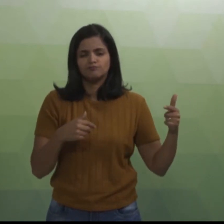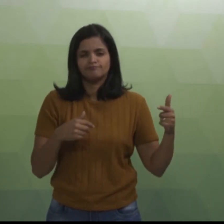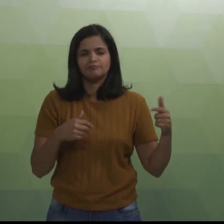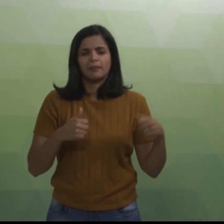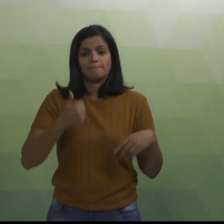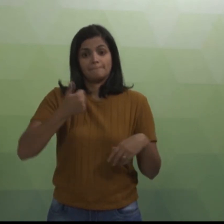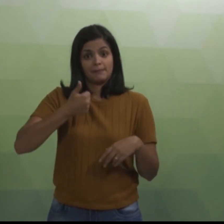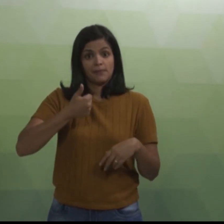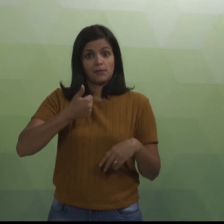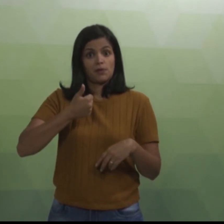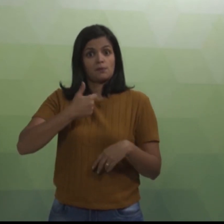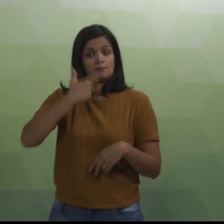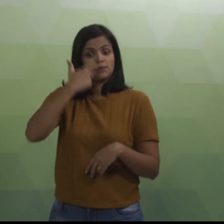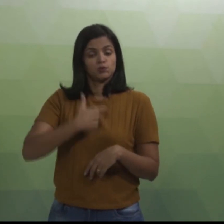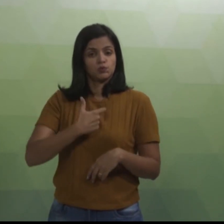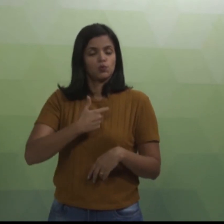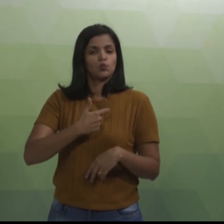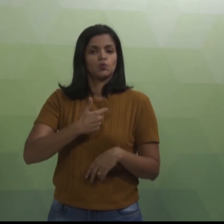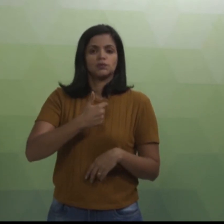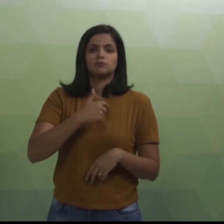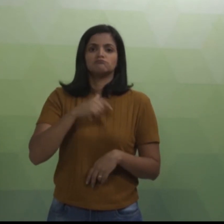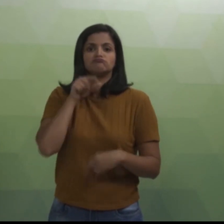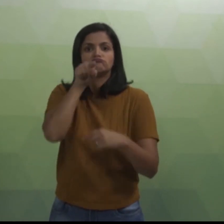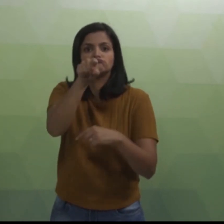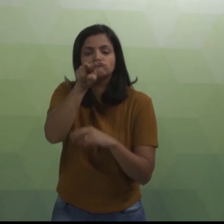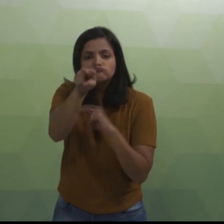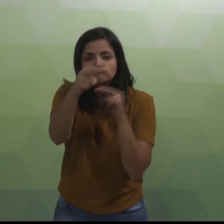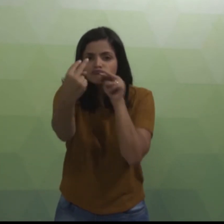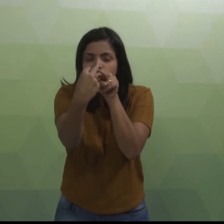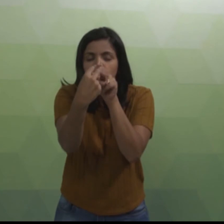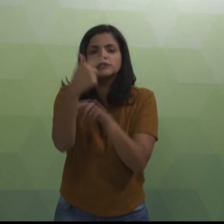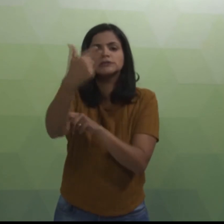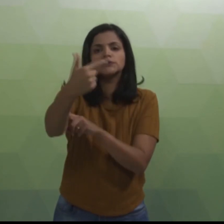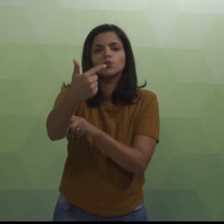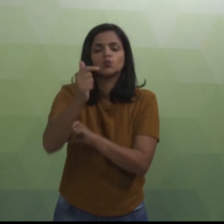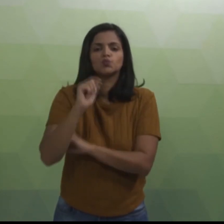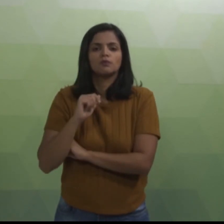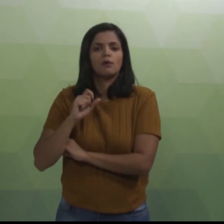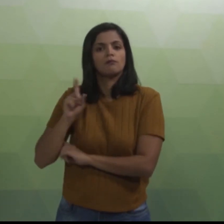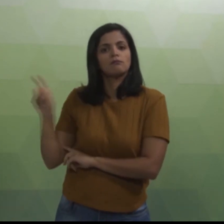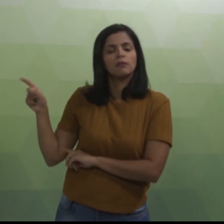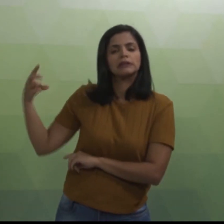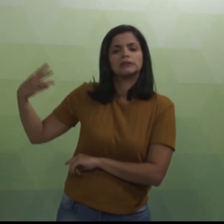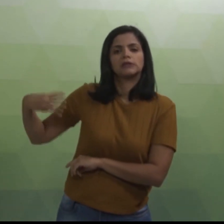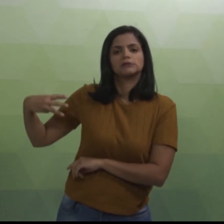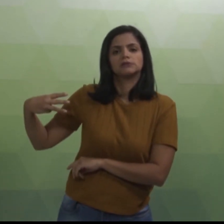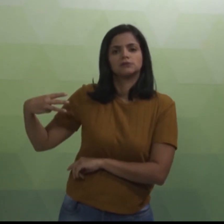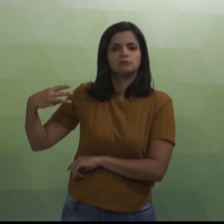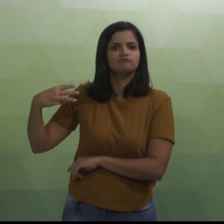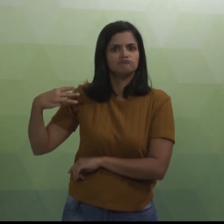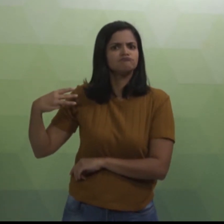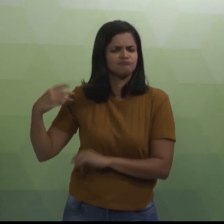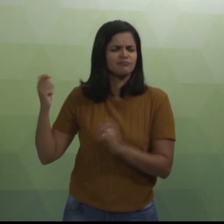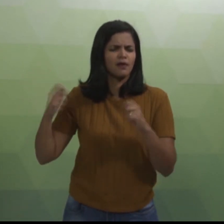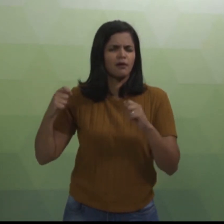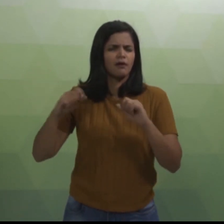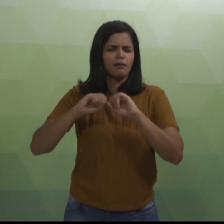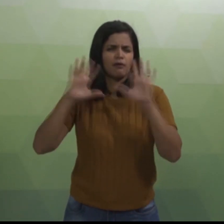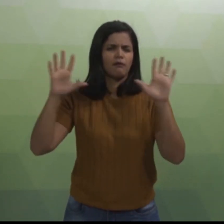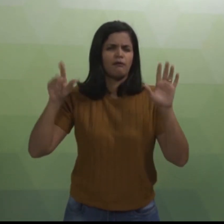aqui ao meu lado está a segunda pessoa do discurso. Então, para quem eu olho, é a segunda pessoa do discurso. Para